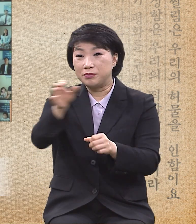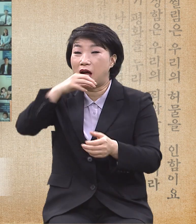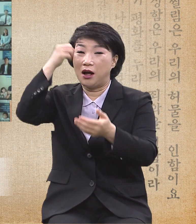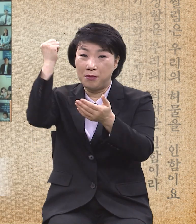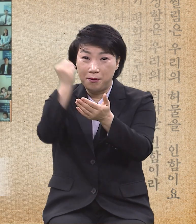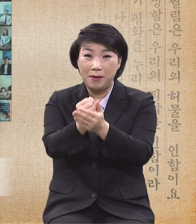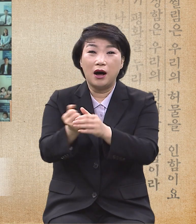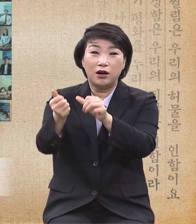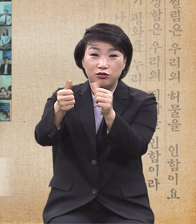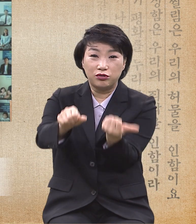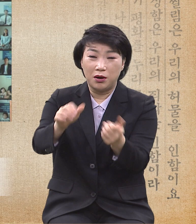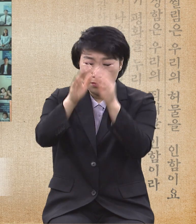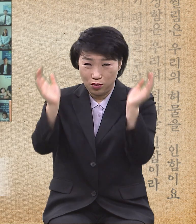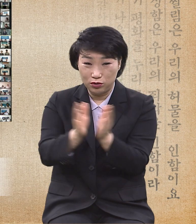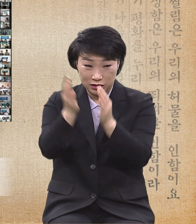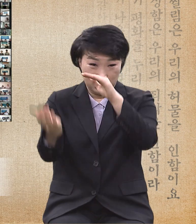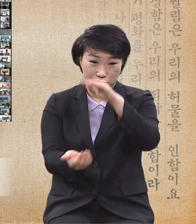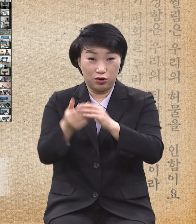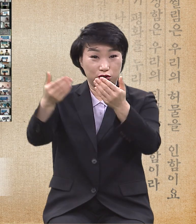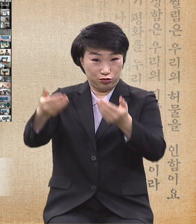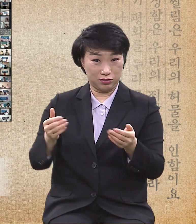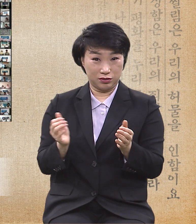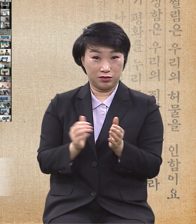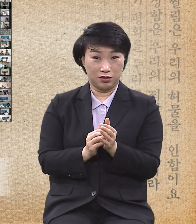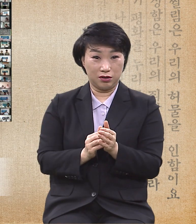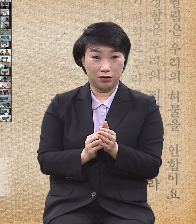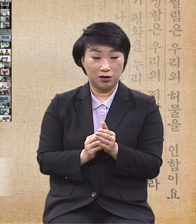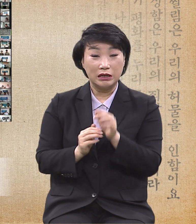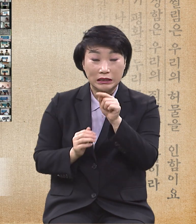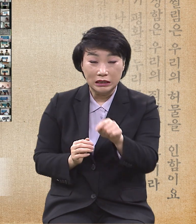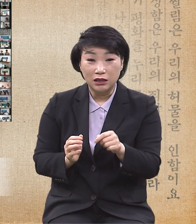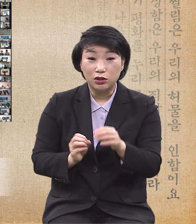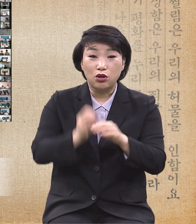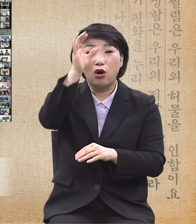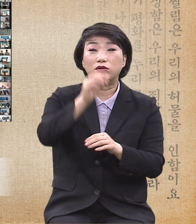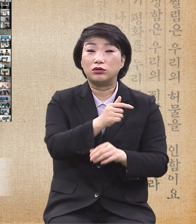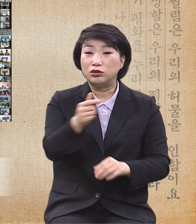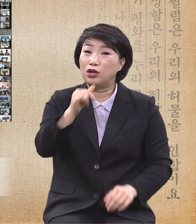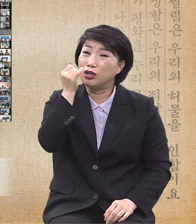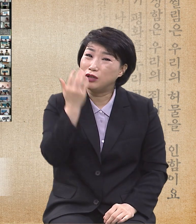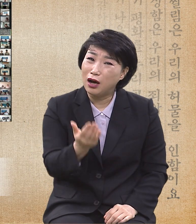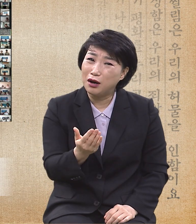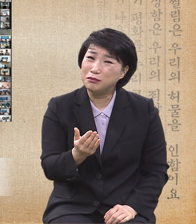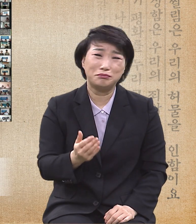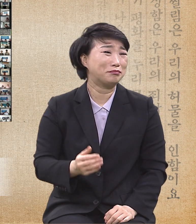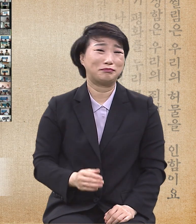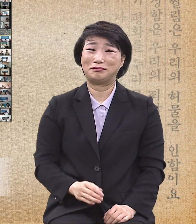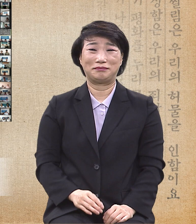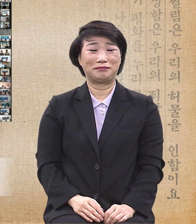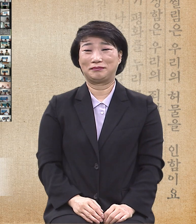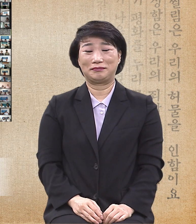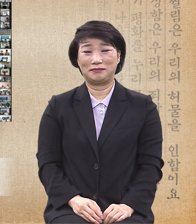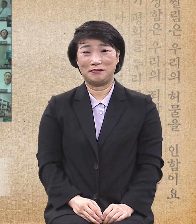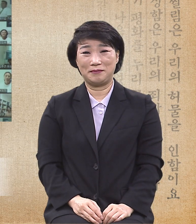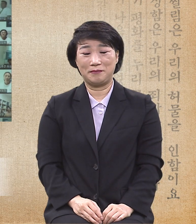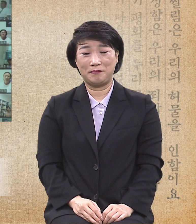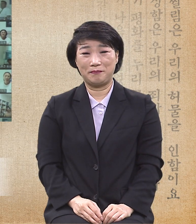이루어 주신 것이라 이 말입니다. 이 이상에 더 큰 것이 어디 있느냐 이 말이요.